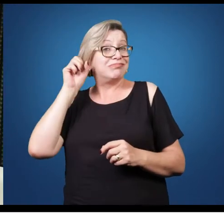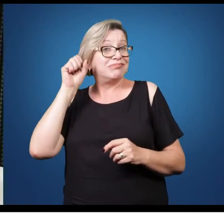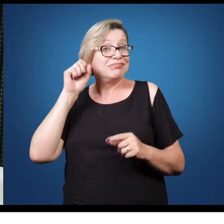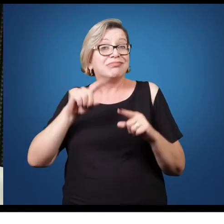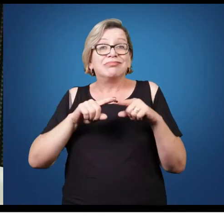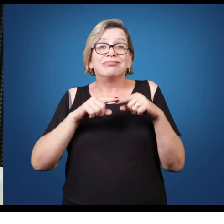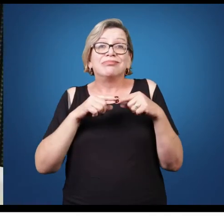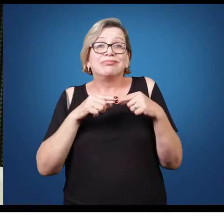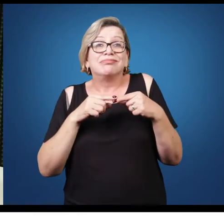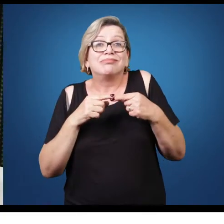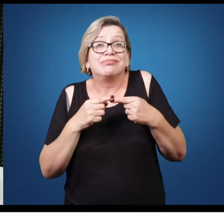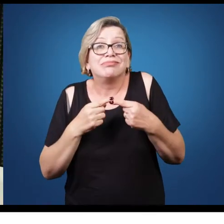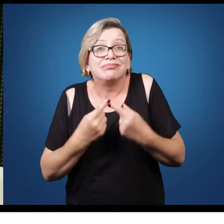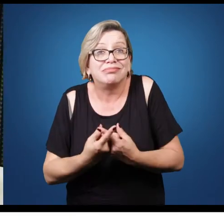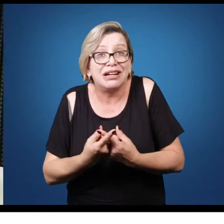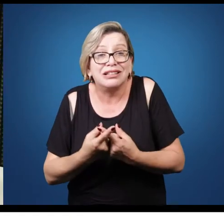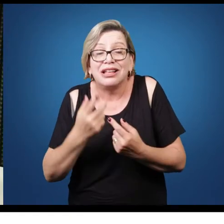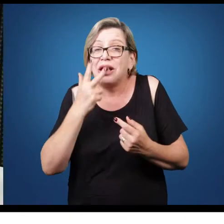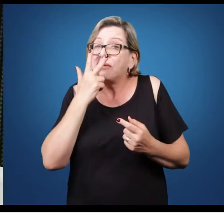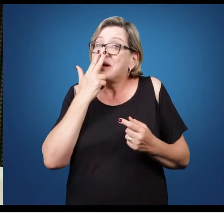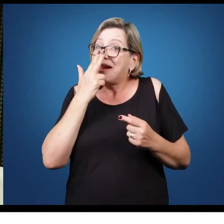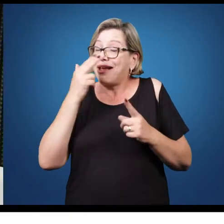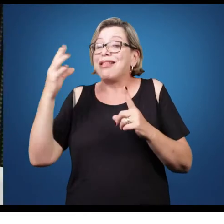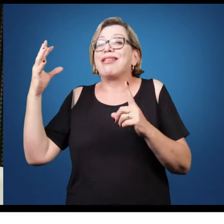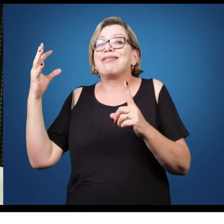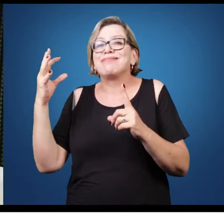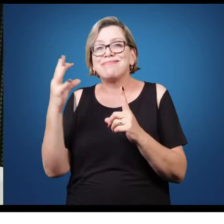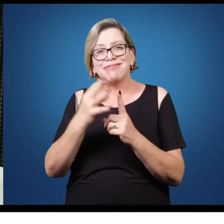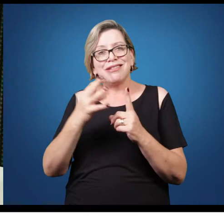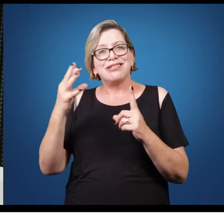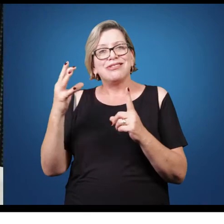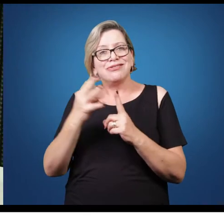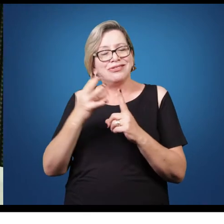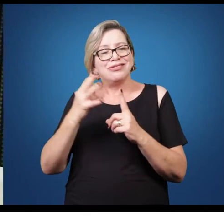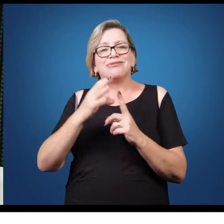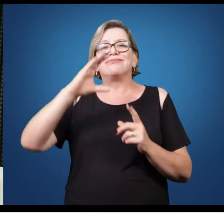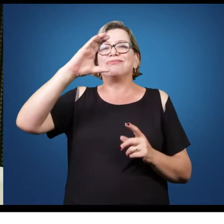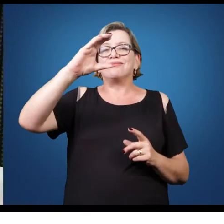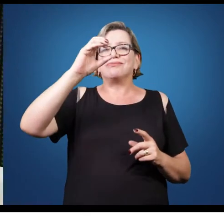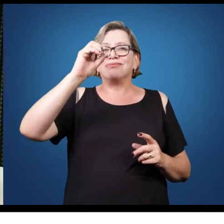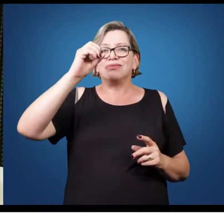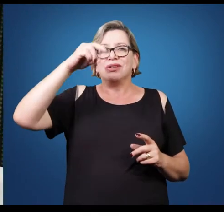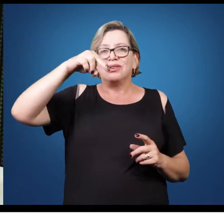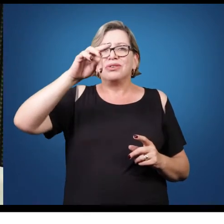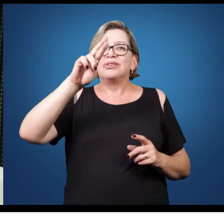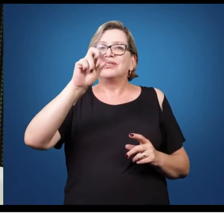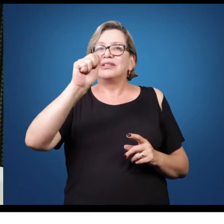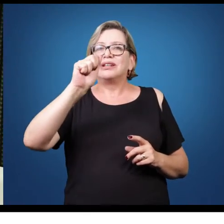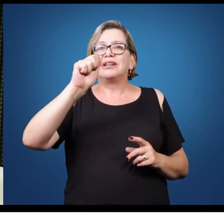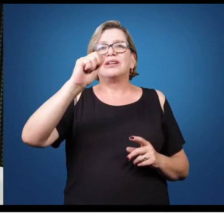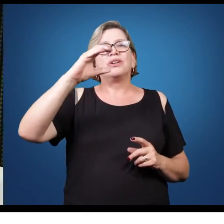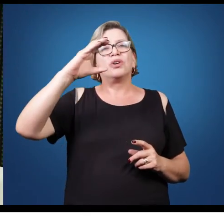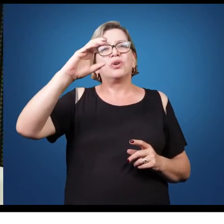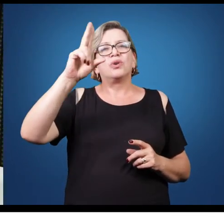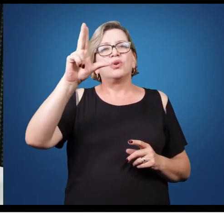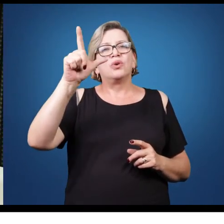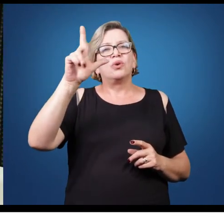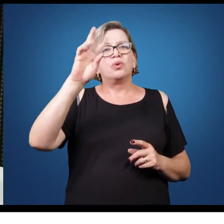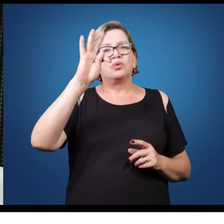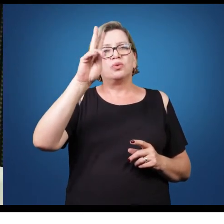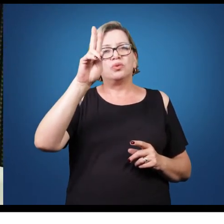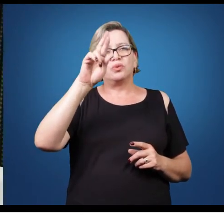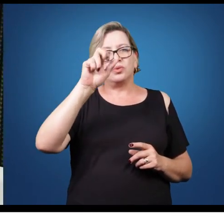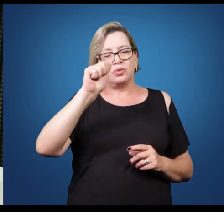sistema ardent foi tocado pelo discurso o anárquico ou com o revolucionário de